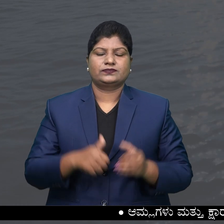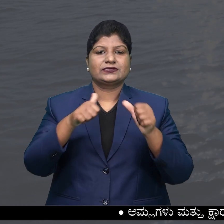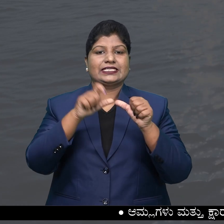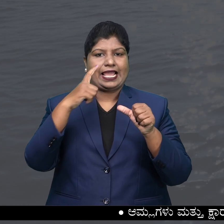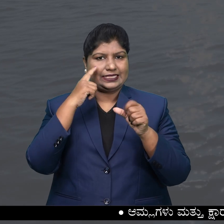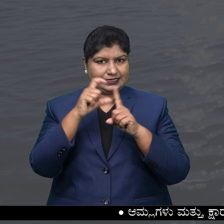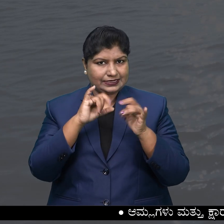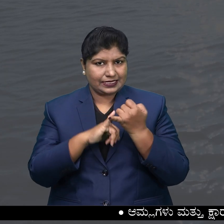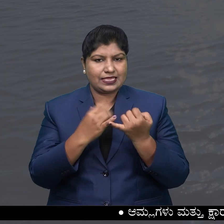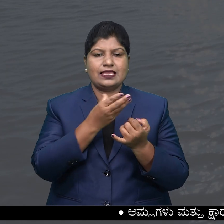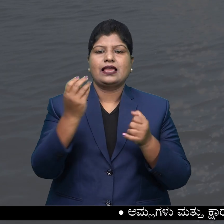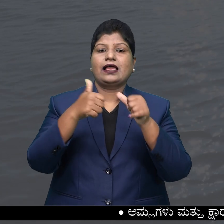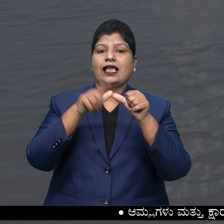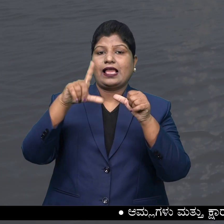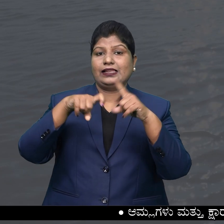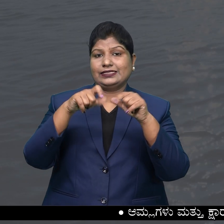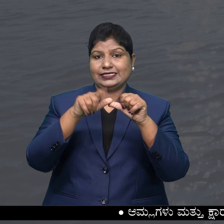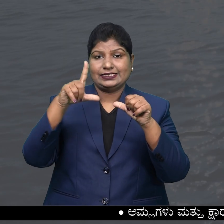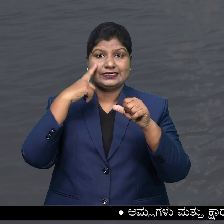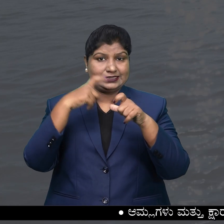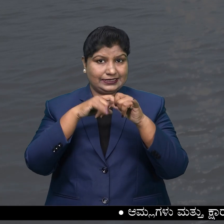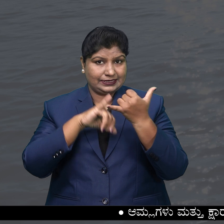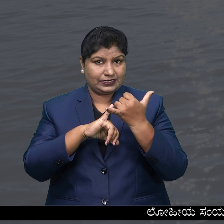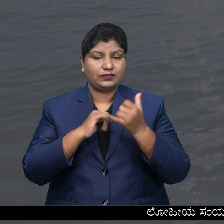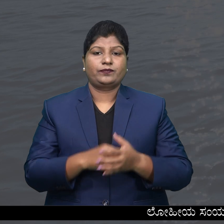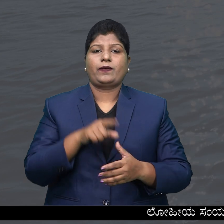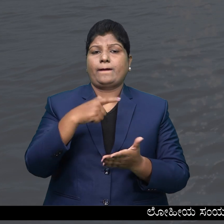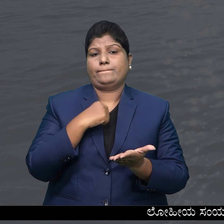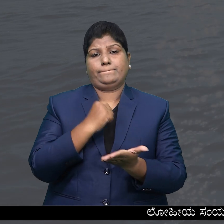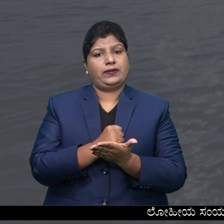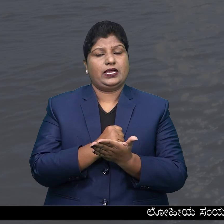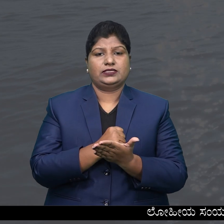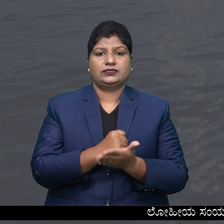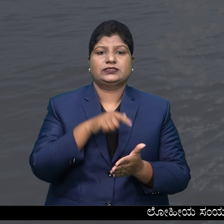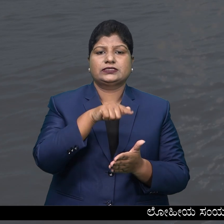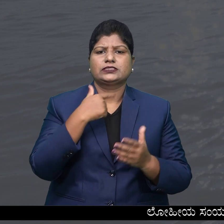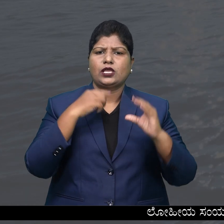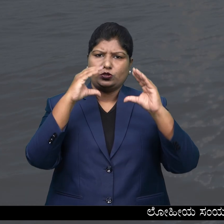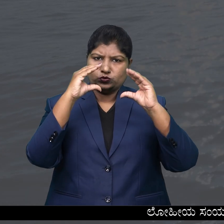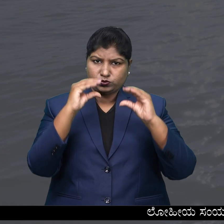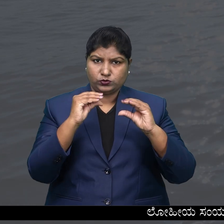ಆಮ್ಲಗಳು ಮತ್ತು ಕ್ಷಾರಗಳನ್ನ ತಟಸ್ಥಗೊಳಿಸಬೇಕು ಮತ್ತು ಲೋಹೀಯ ಸಂಯುಕ್ತಗಳನ್ನ ಅವಕ್ಷೇಪಿಸಬೇಕು.